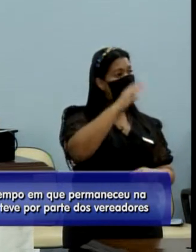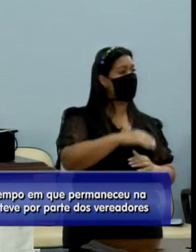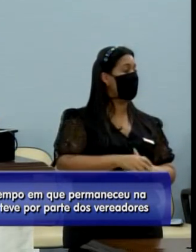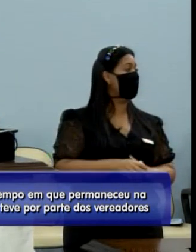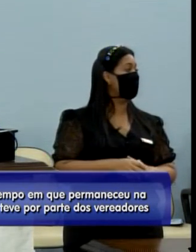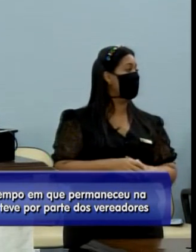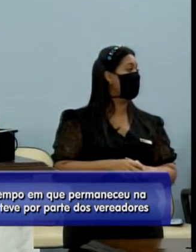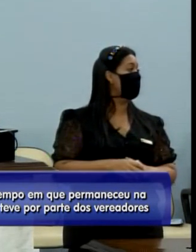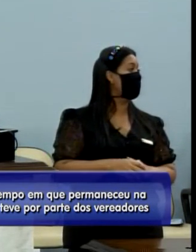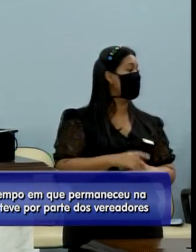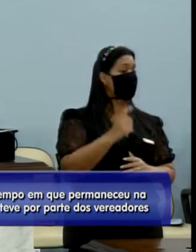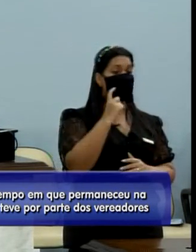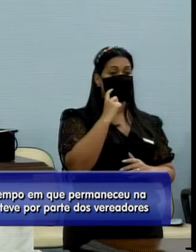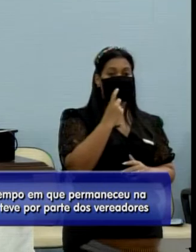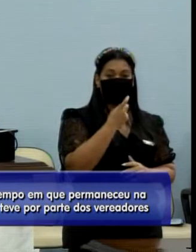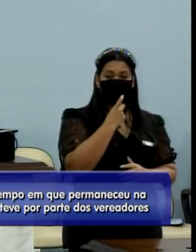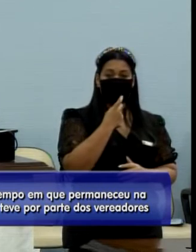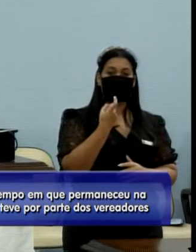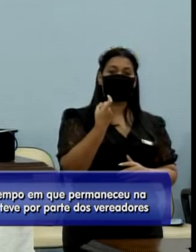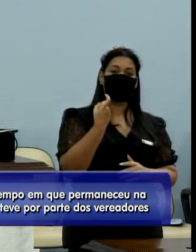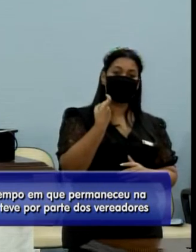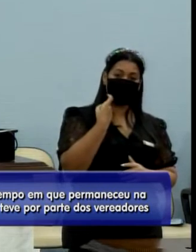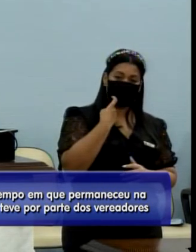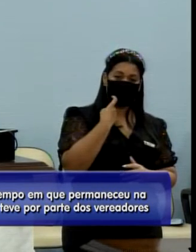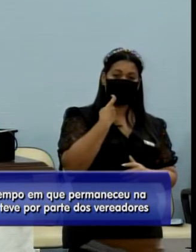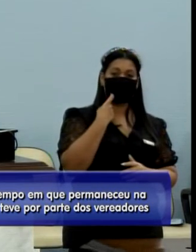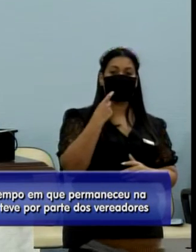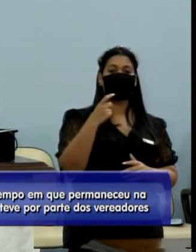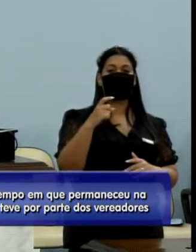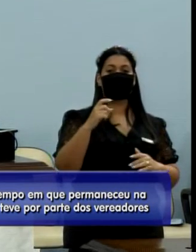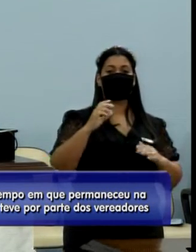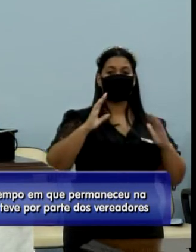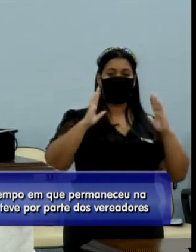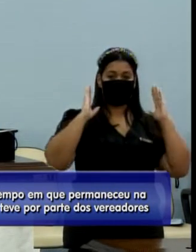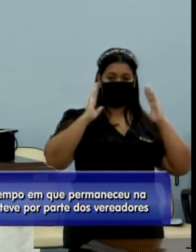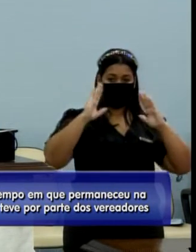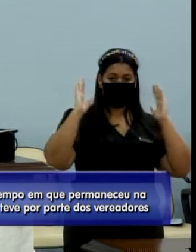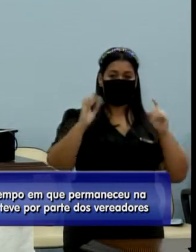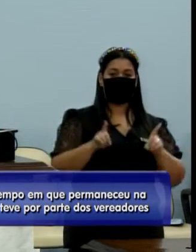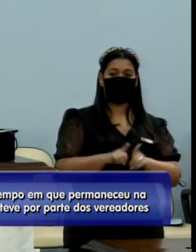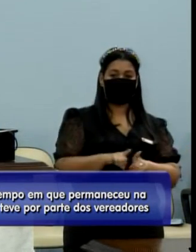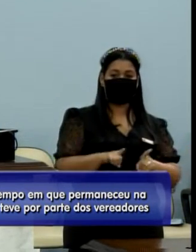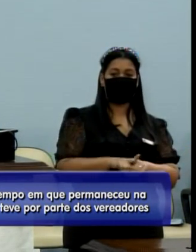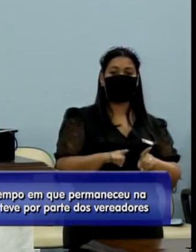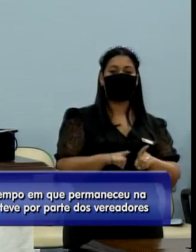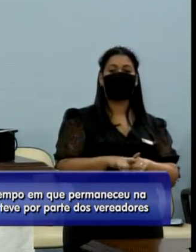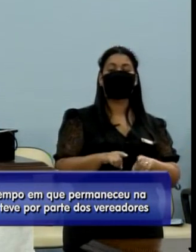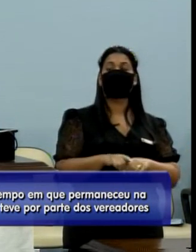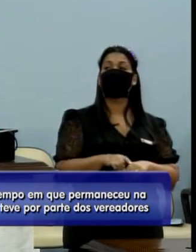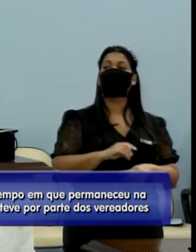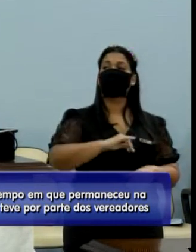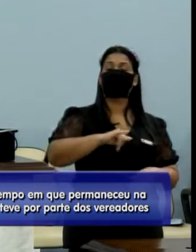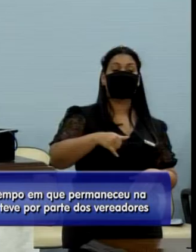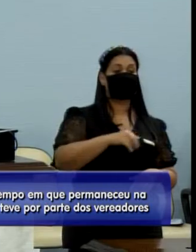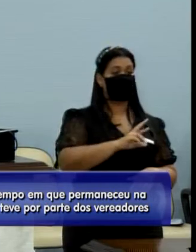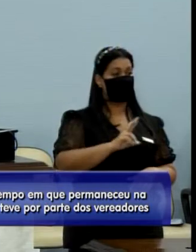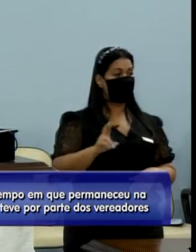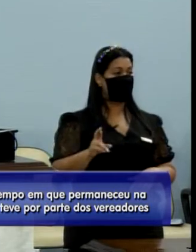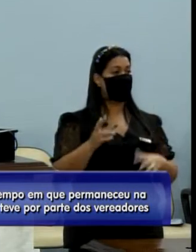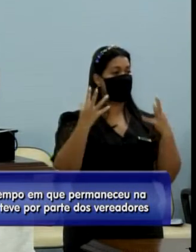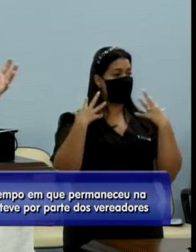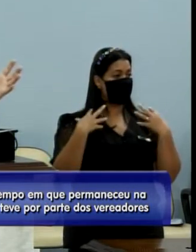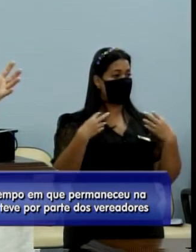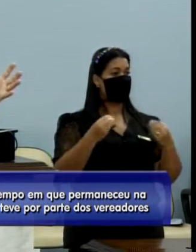fecham Paulo era o pai do Bruno Marinho Zé Carlos que não está aqui agora o Júnior a